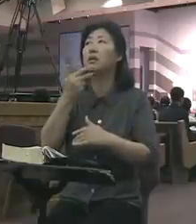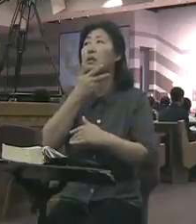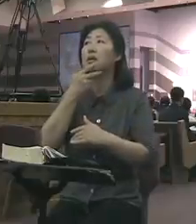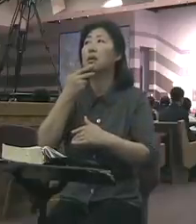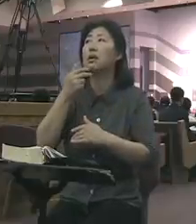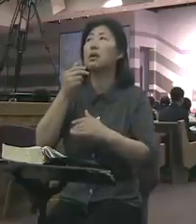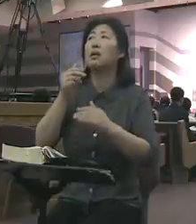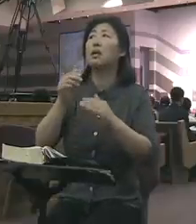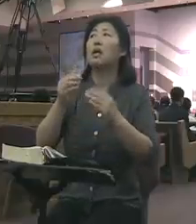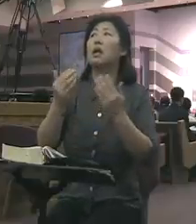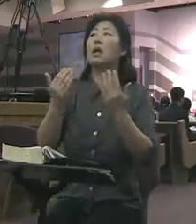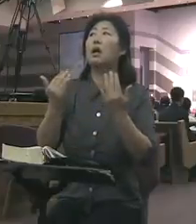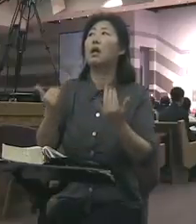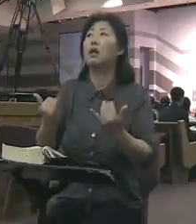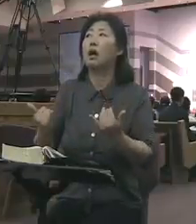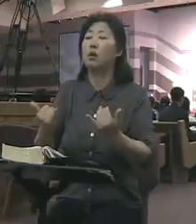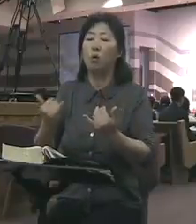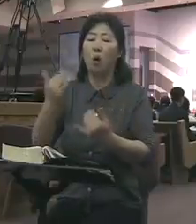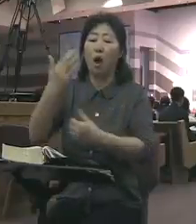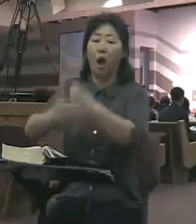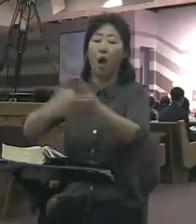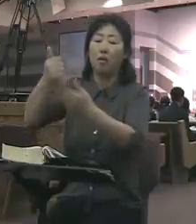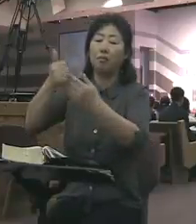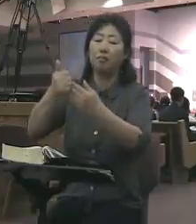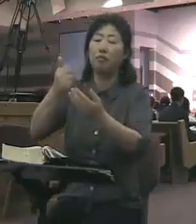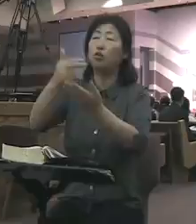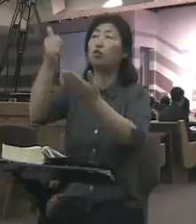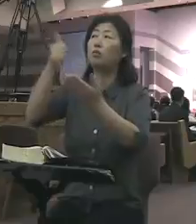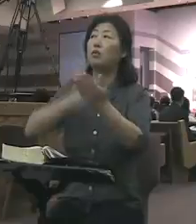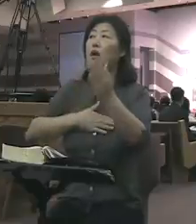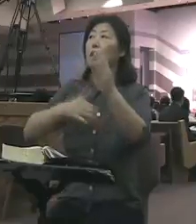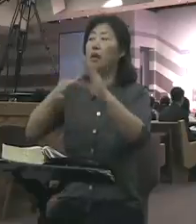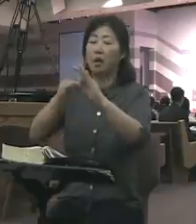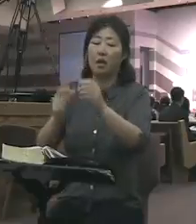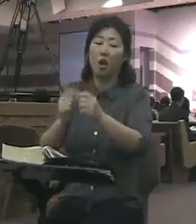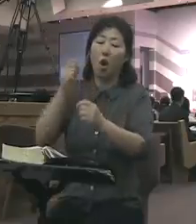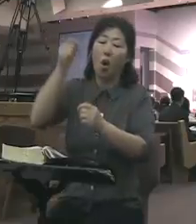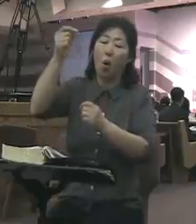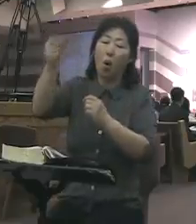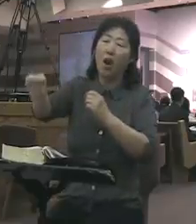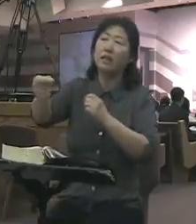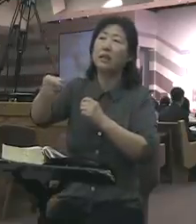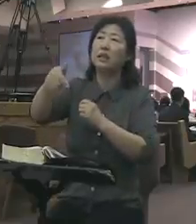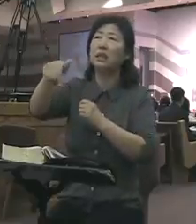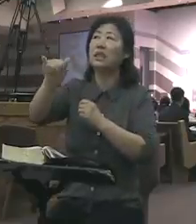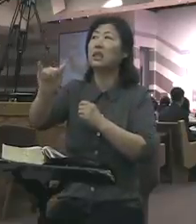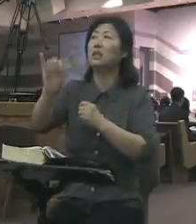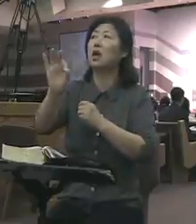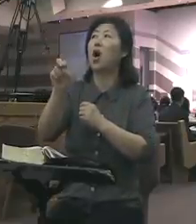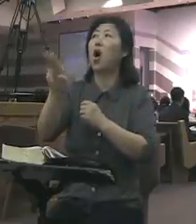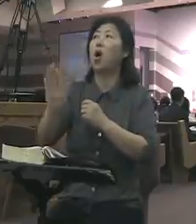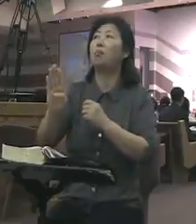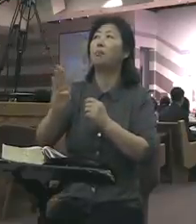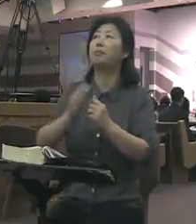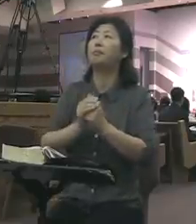Thou, 당신, 하나님, 주님은 나의 영원하신 길, Thou my everlasting